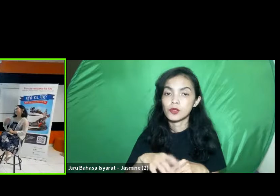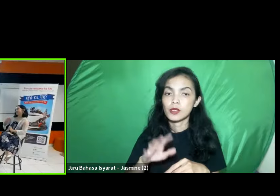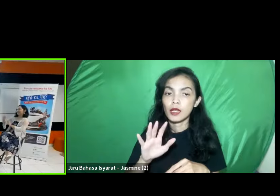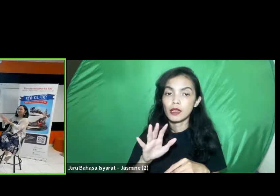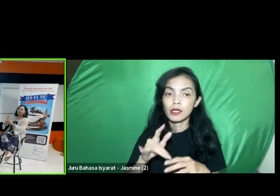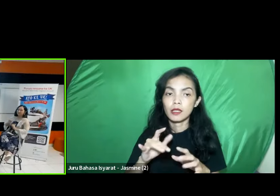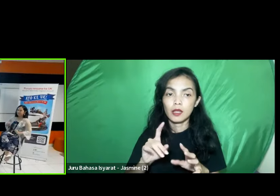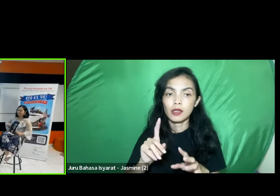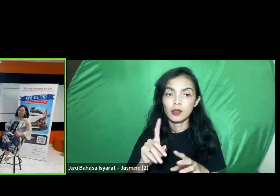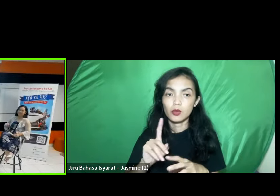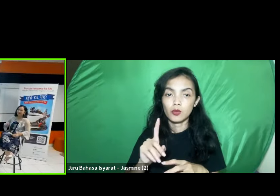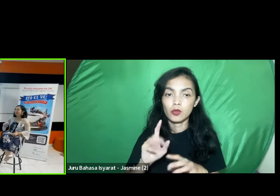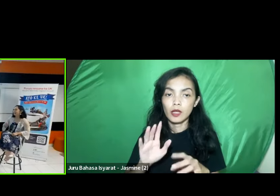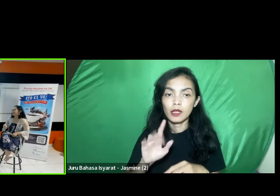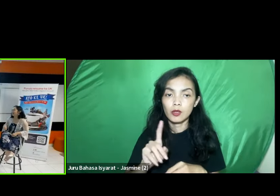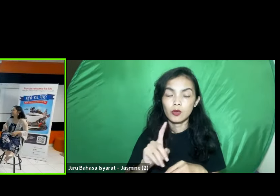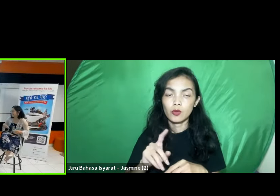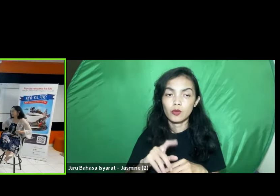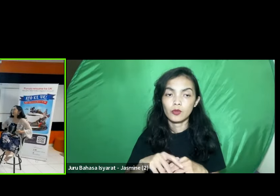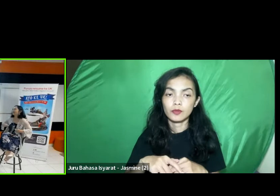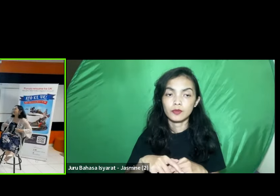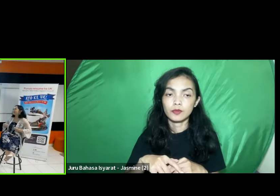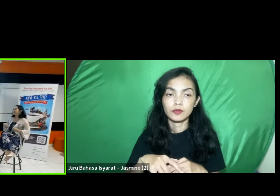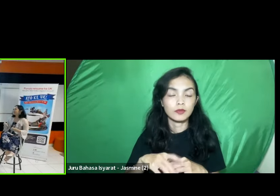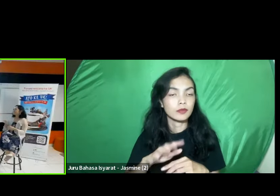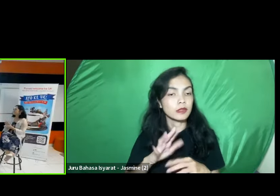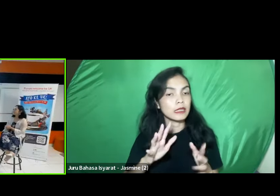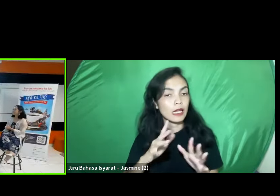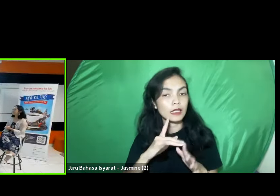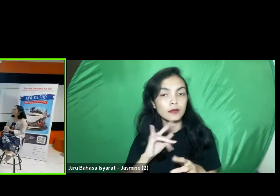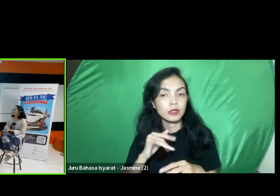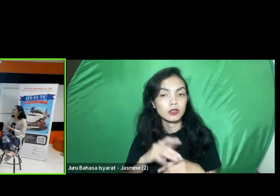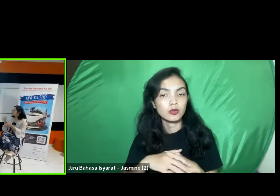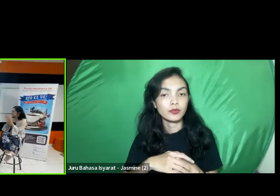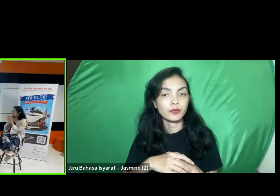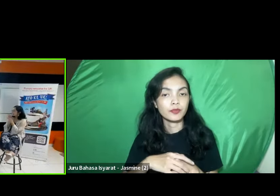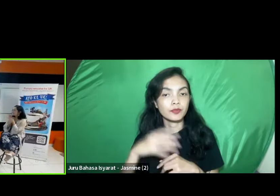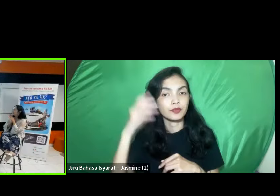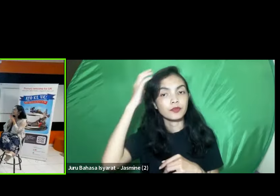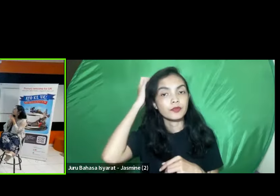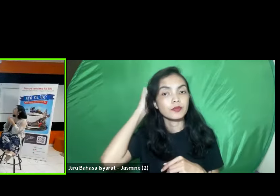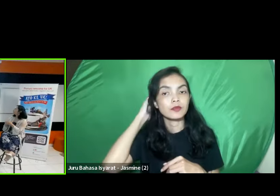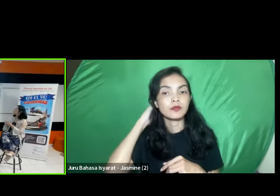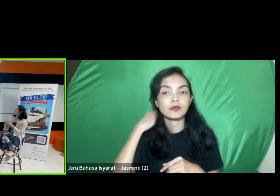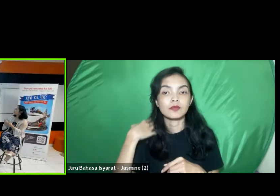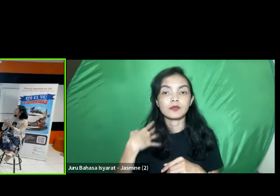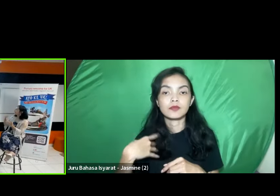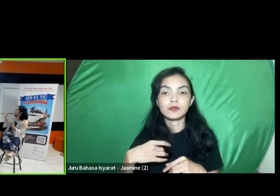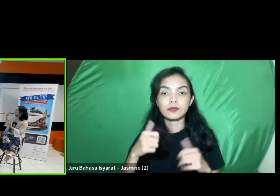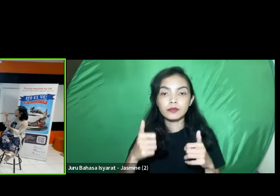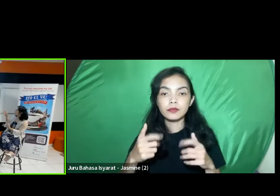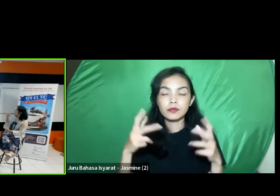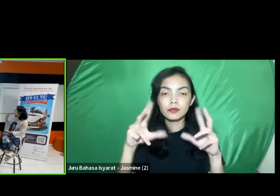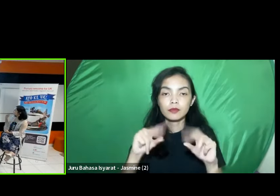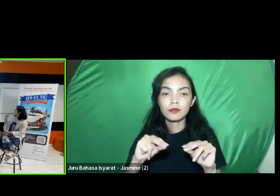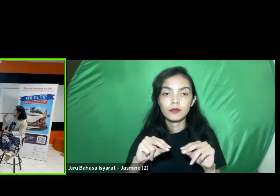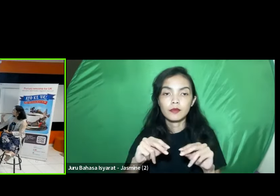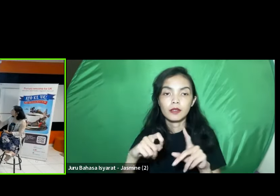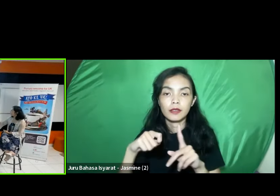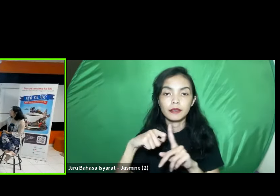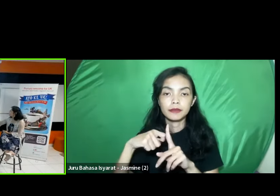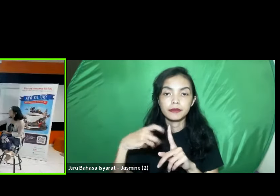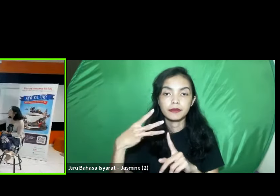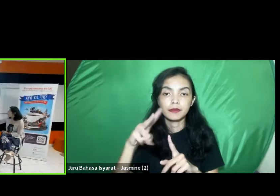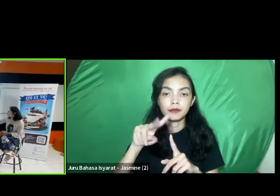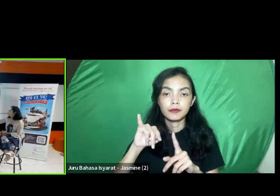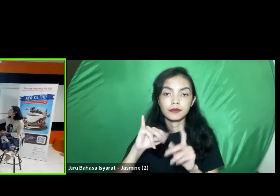nanti dulu dulu kira itu ya siap nah thank you banget e Kak sekarang gantian ke kak Kevin mungkin